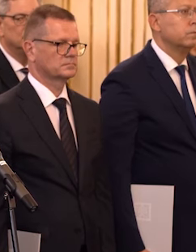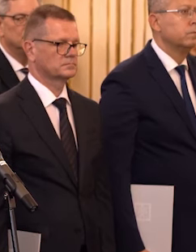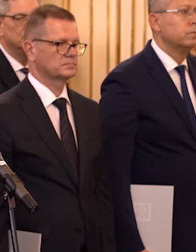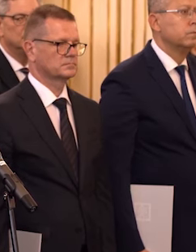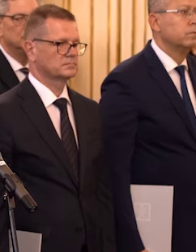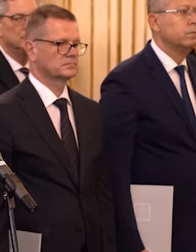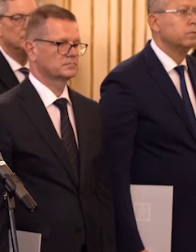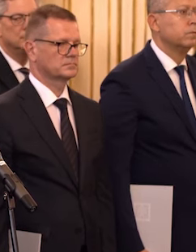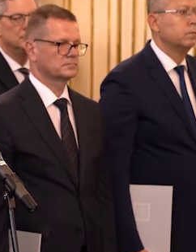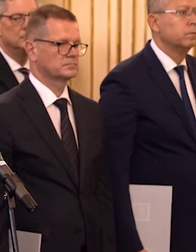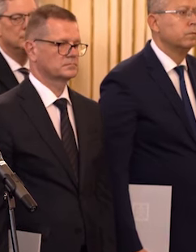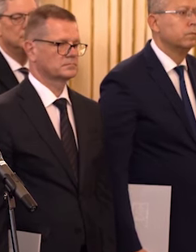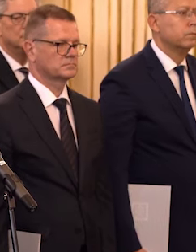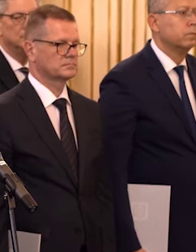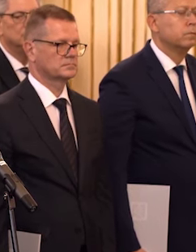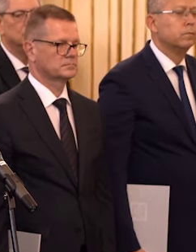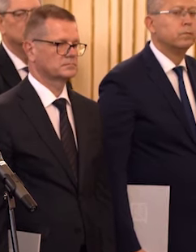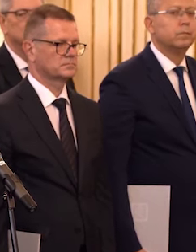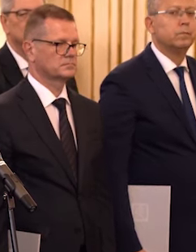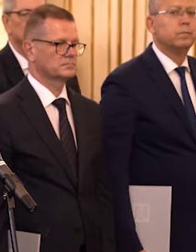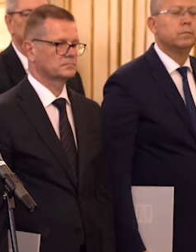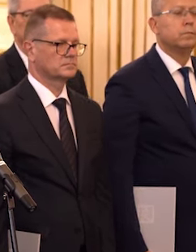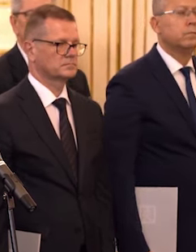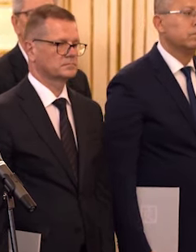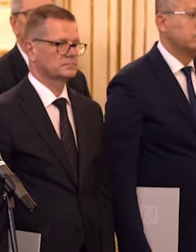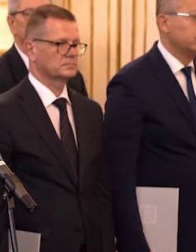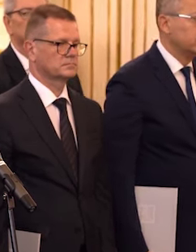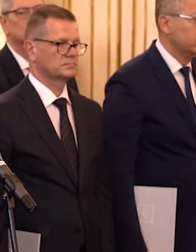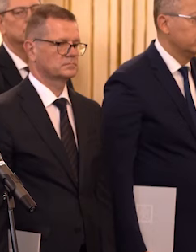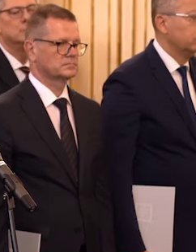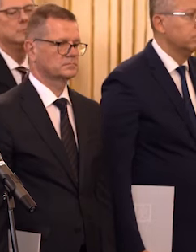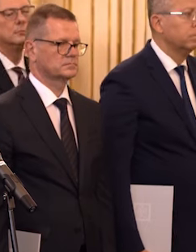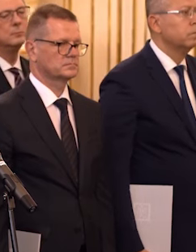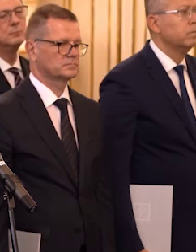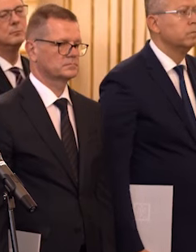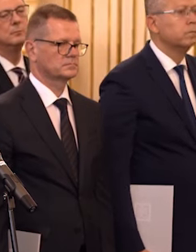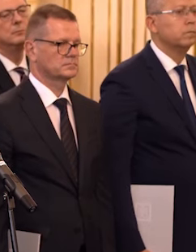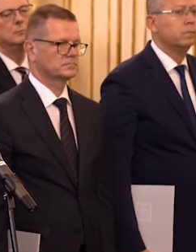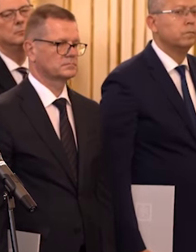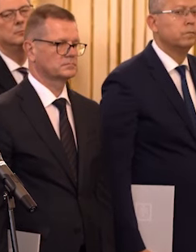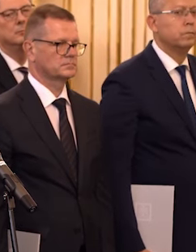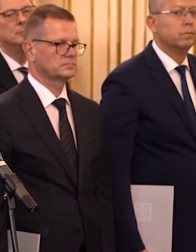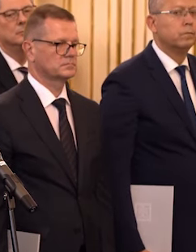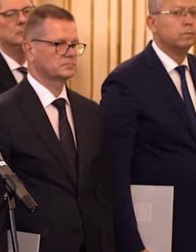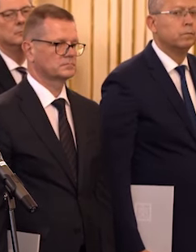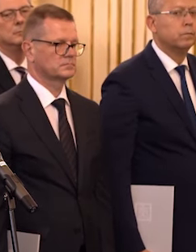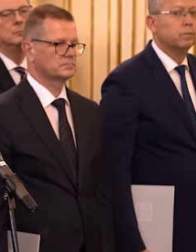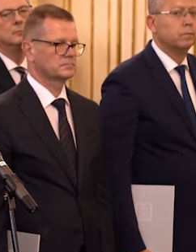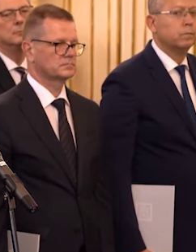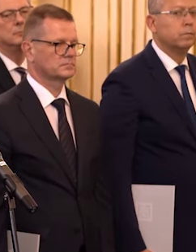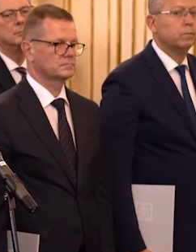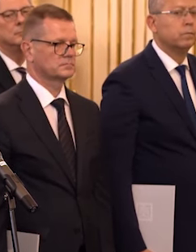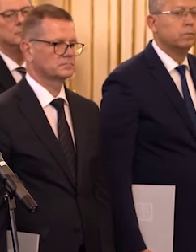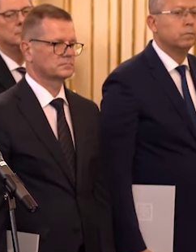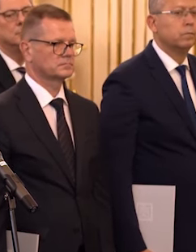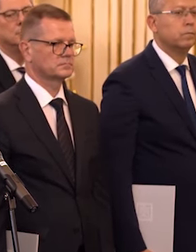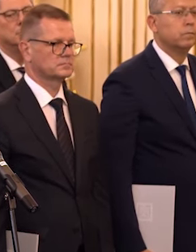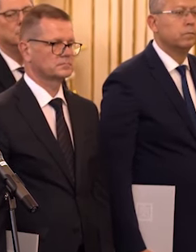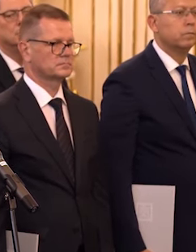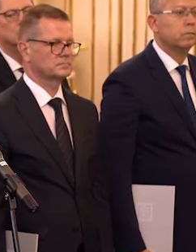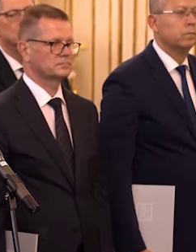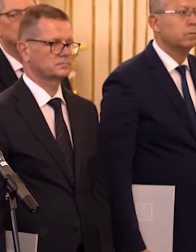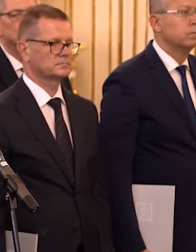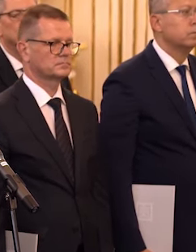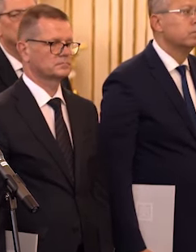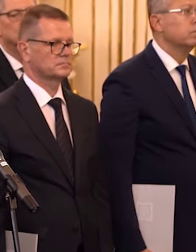hlas. Budete vidieť vykonávanie suverennej slovenskej zahraničnej politiky. Budete vidieť profesionálny